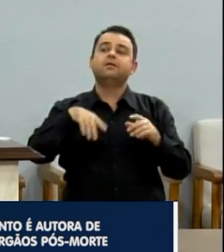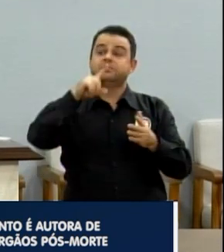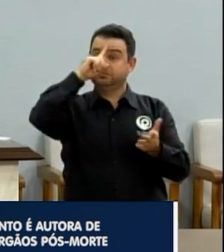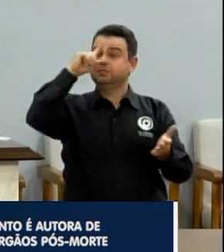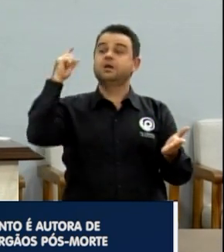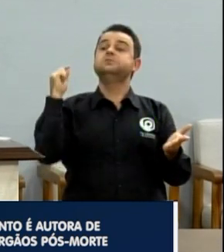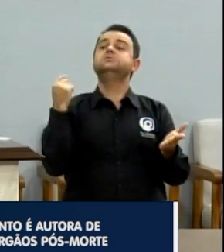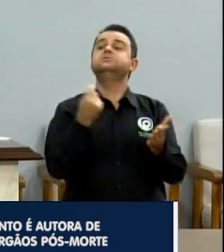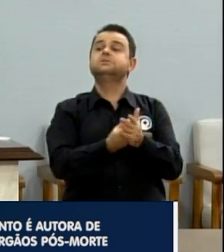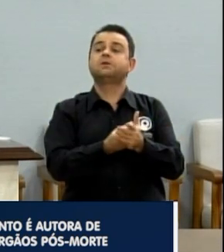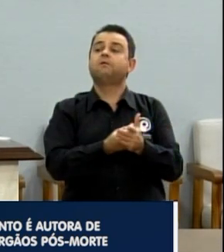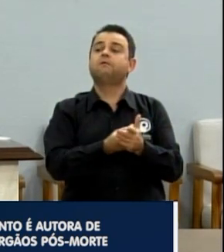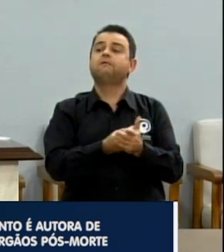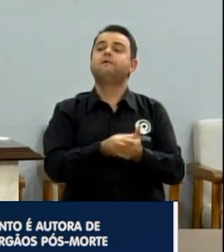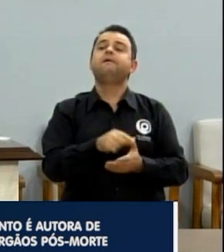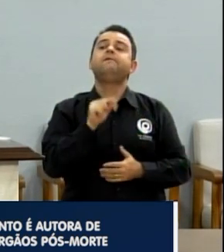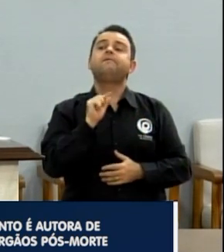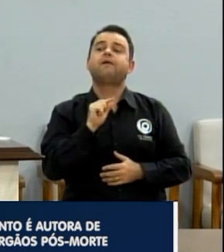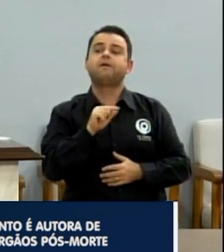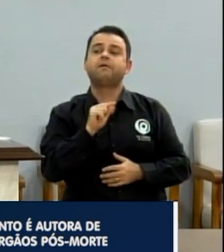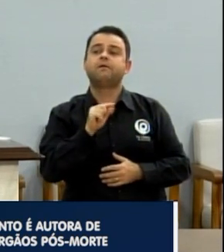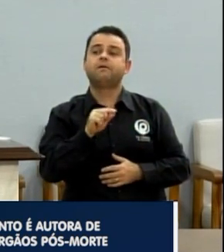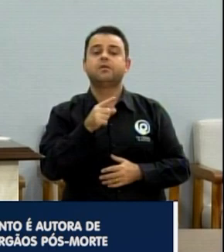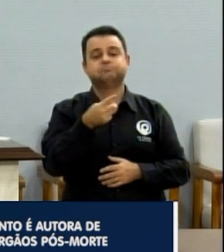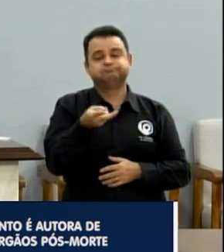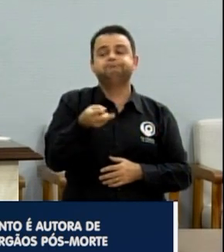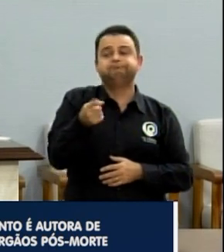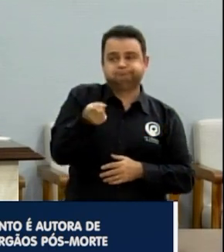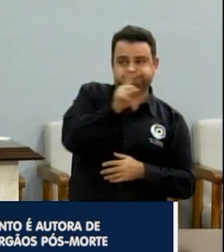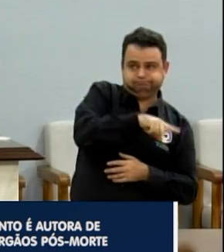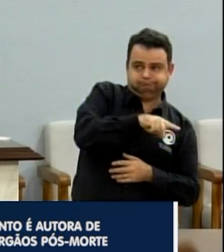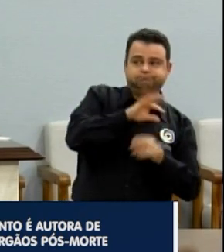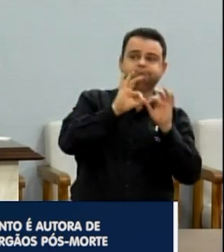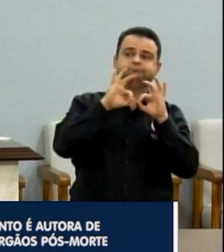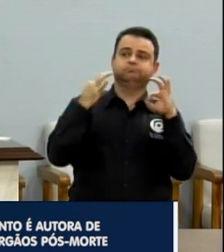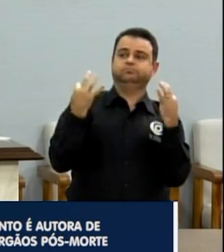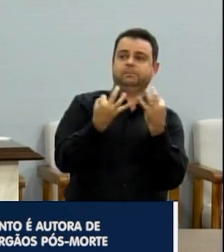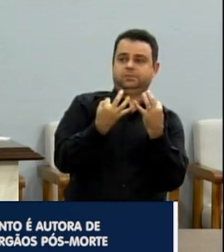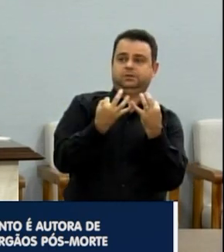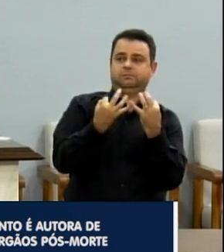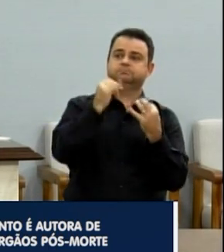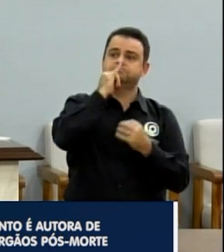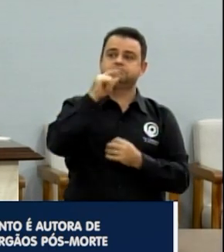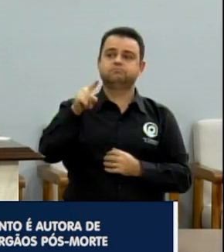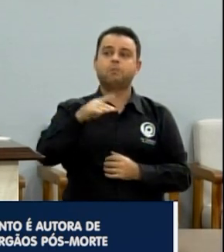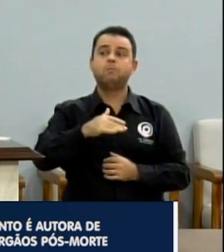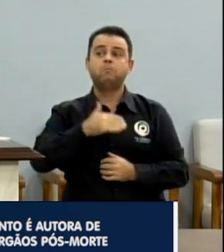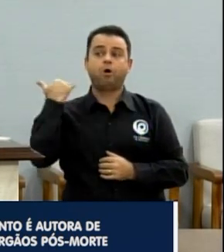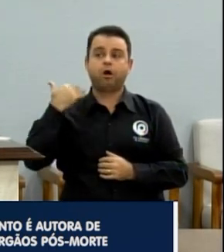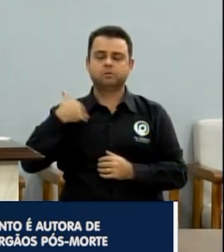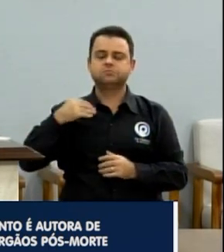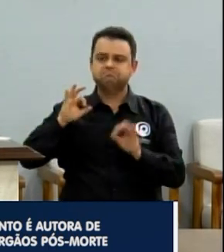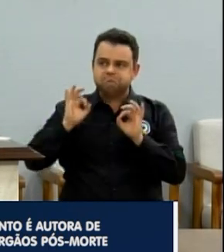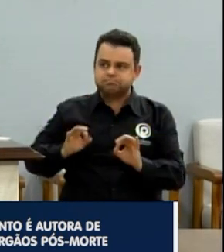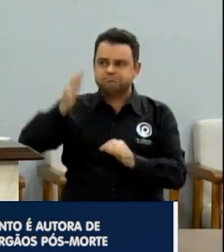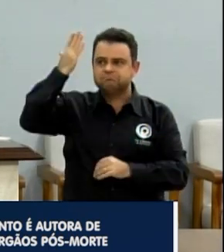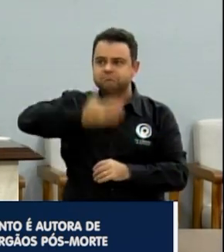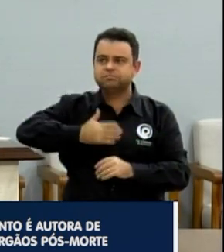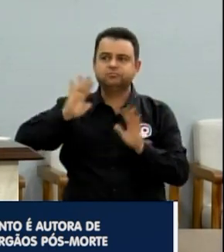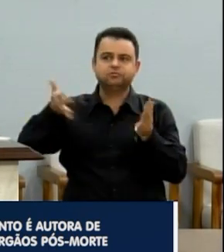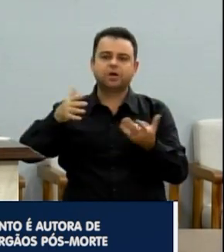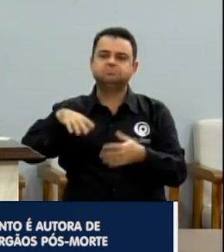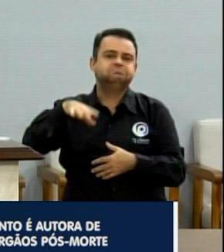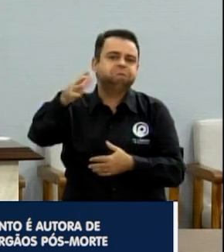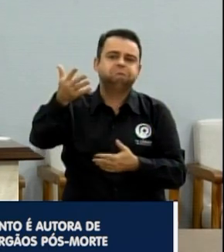respeito da doação de órgãos cabe aos seus familiares no momento em que a sua morte é atestada, independentemente de